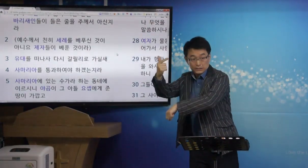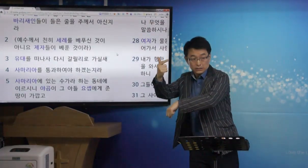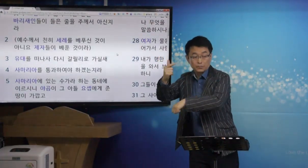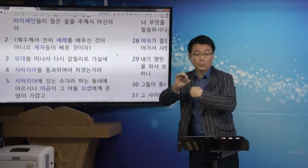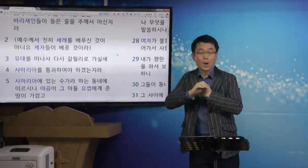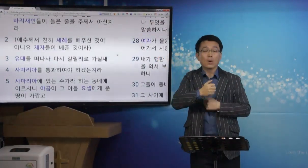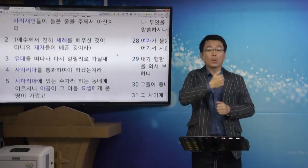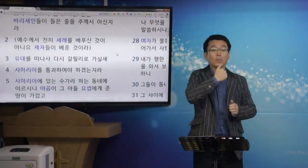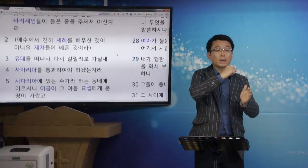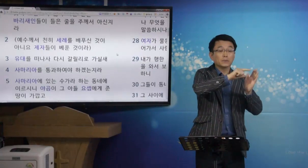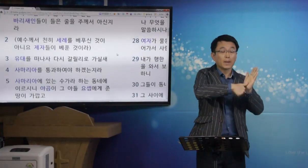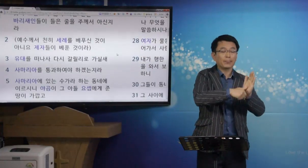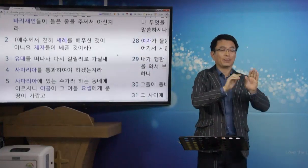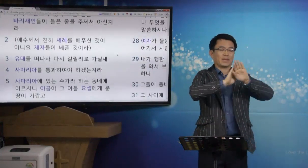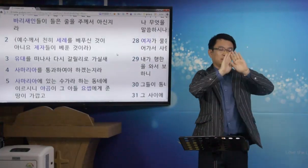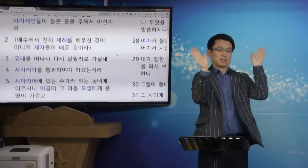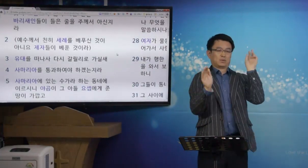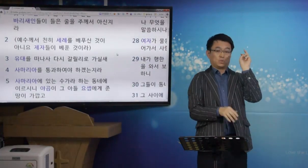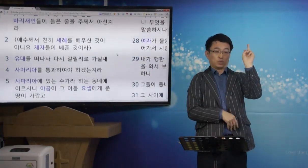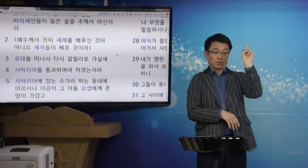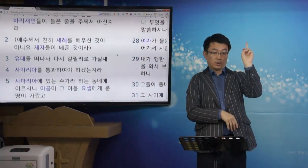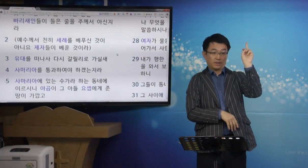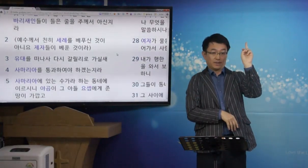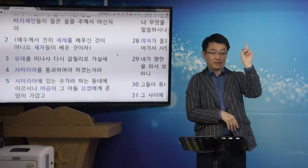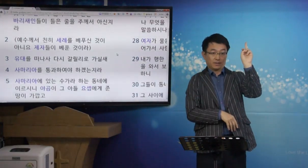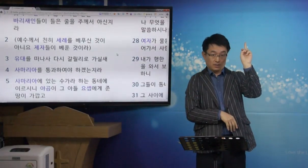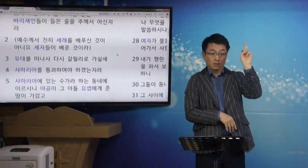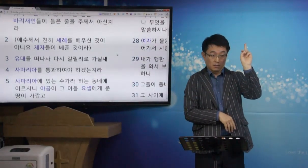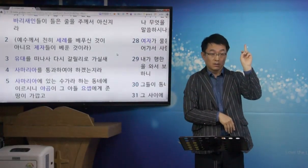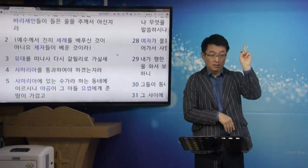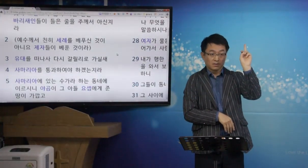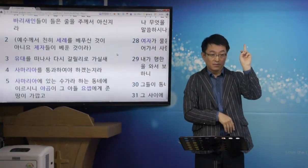시간으로 6시면 로마 시간으로는 낮 12시입니다.